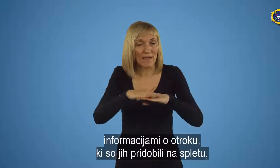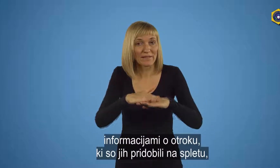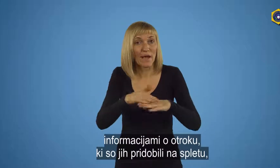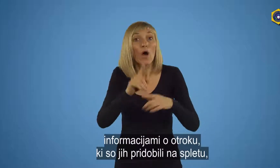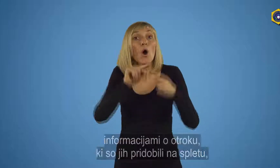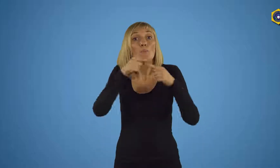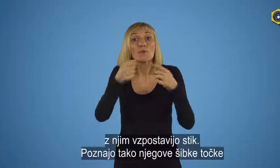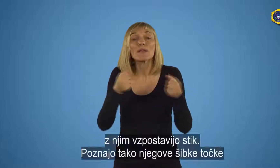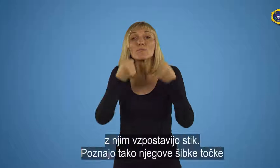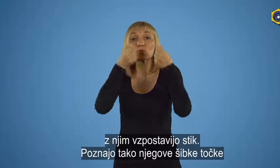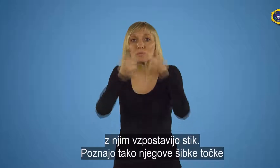stik.